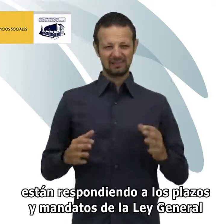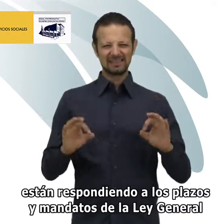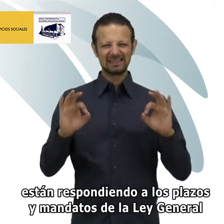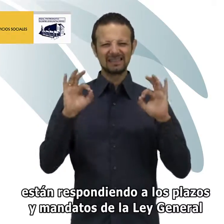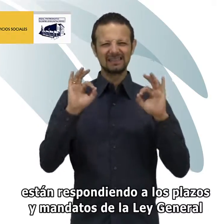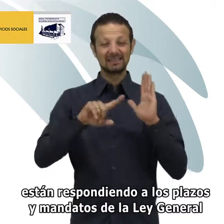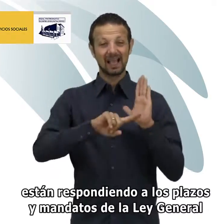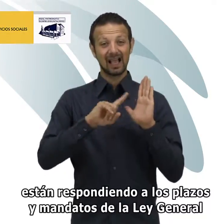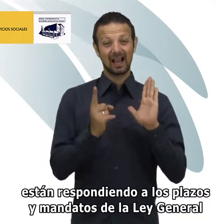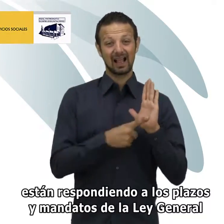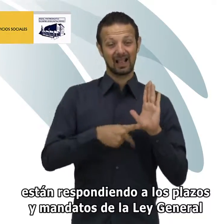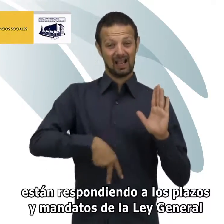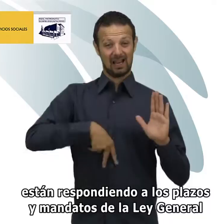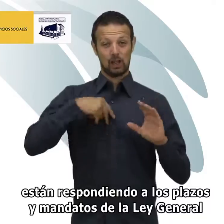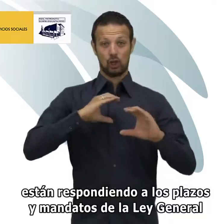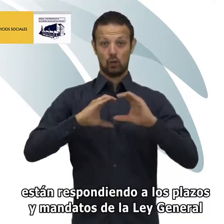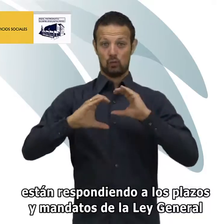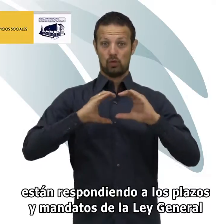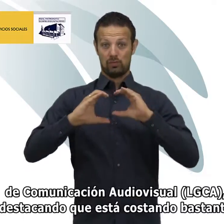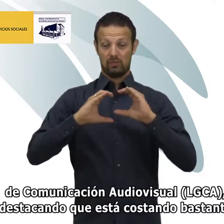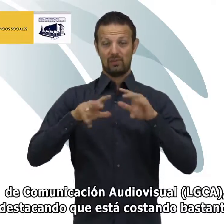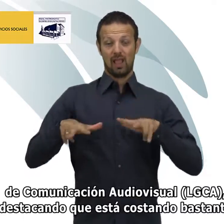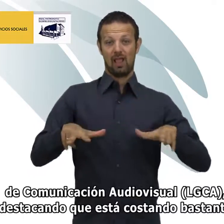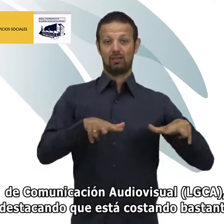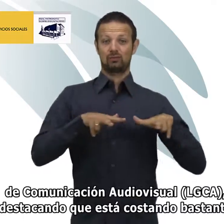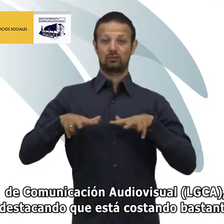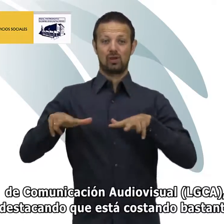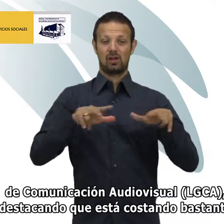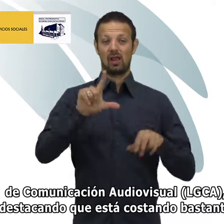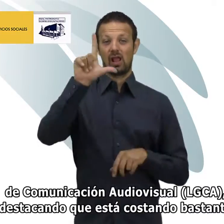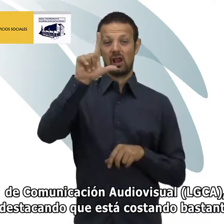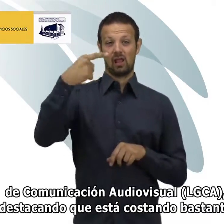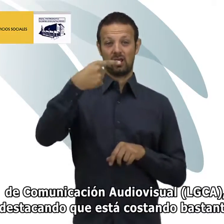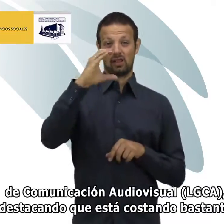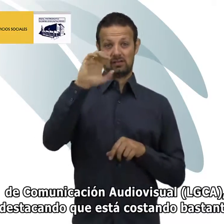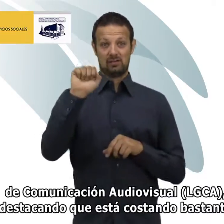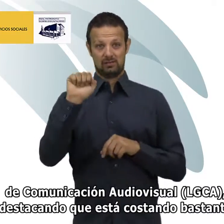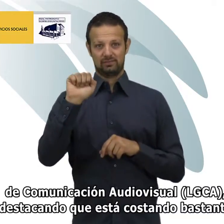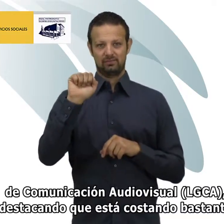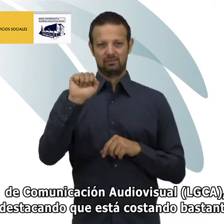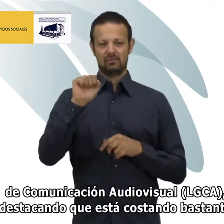a los plazos y mandatos de la Ley General de Comunicación Audiovisual, LGCA.